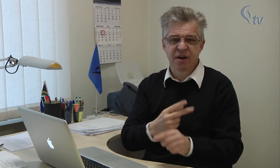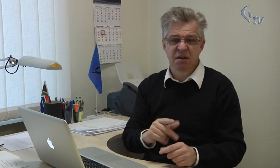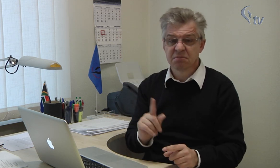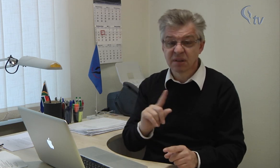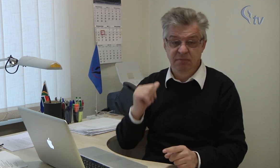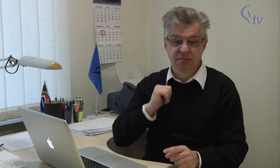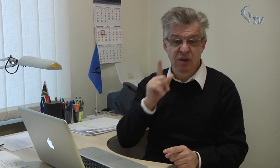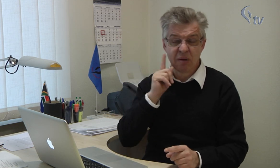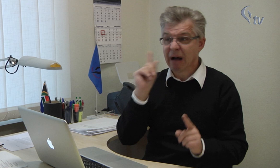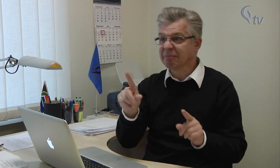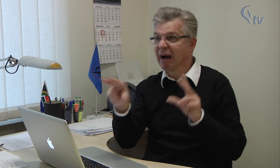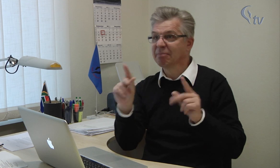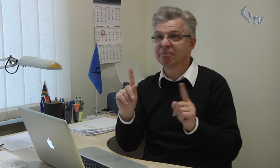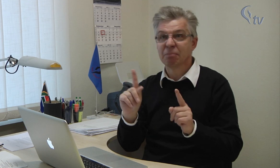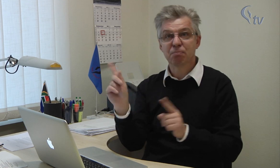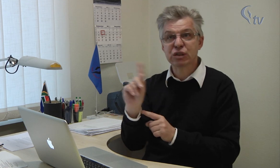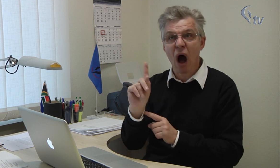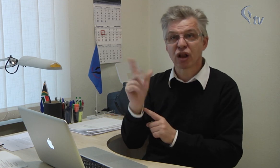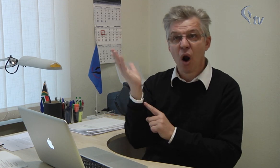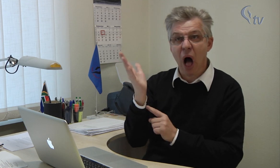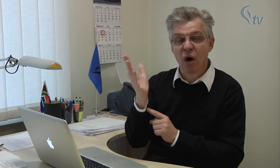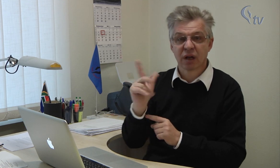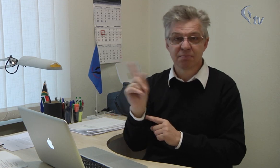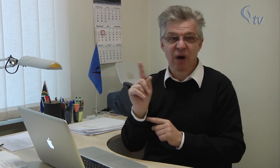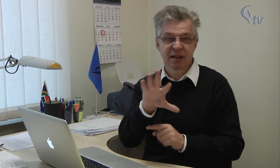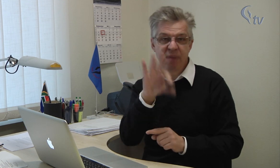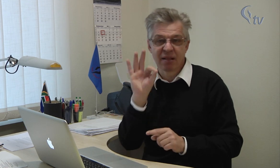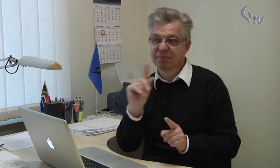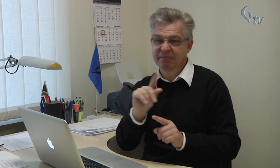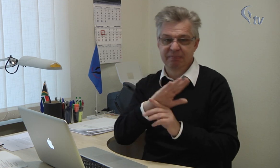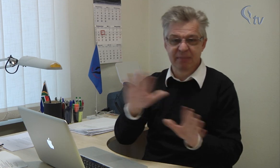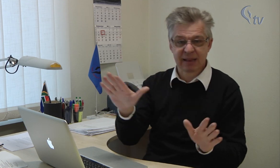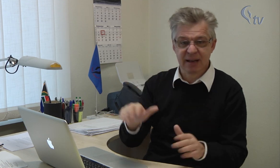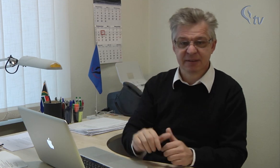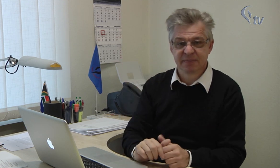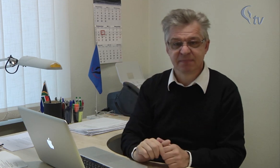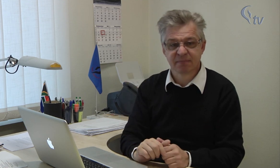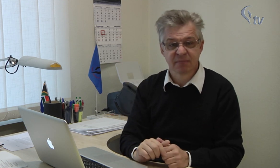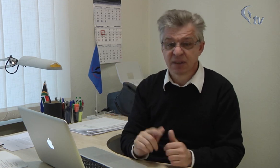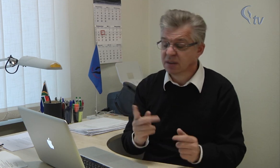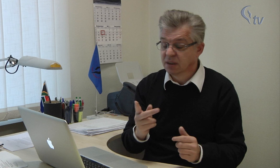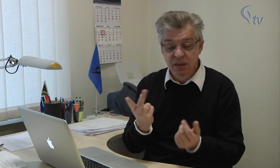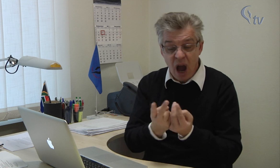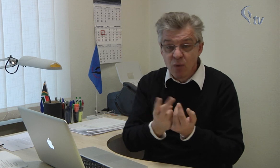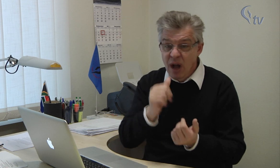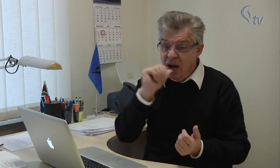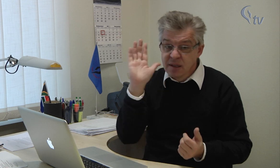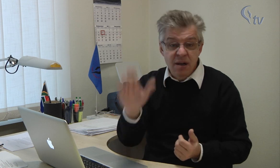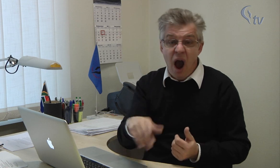võrra, mille tõttu noored pidid tegema valiku loengute vahel, missugustesse loengutesse saab minna, missugustesse